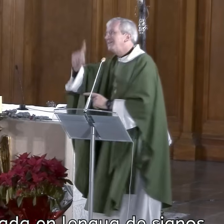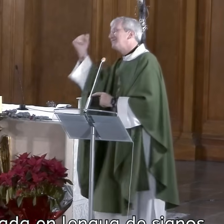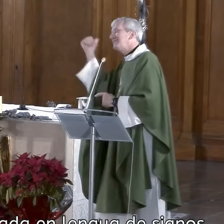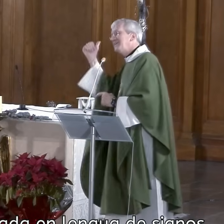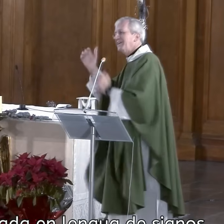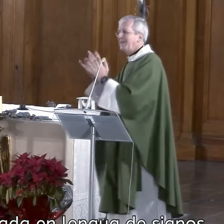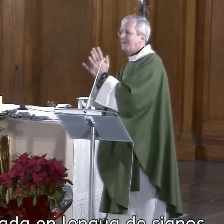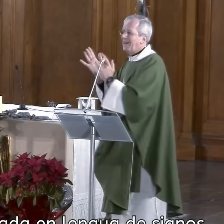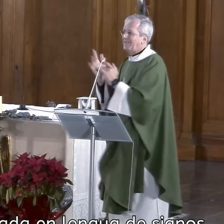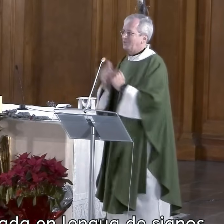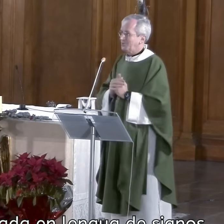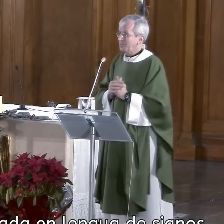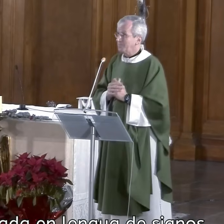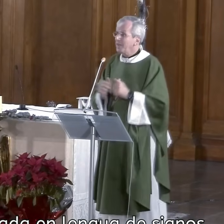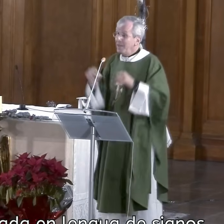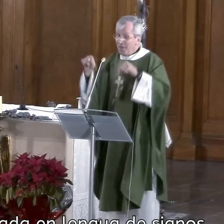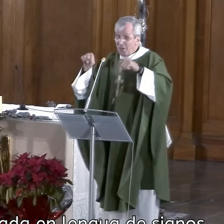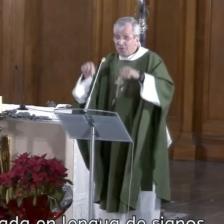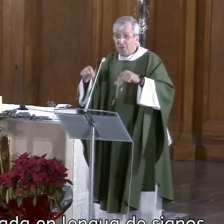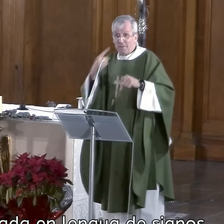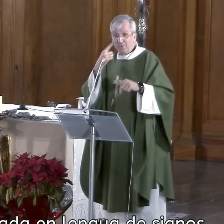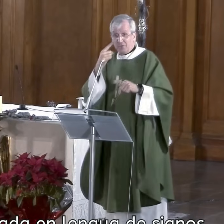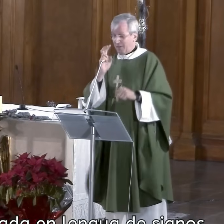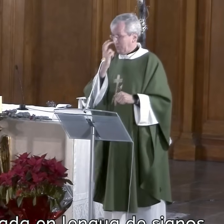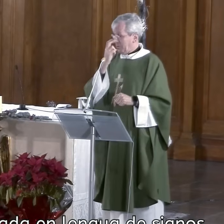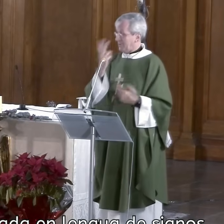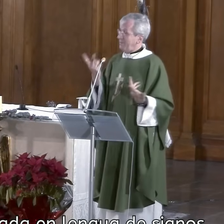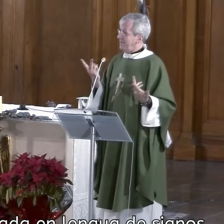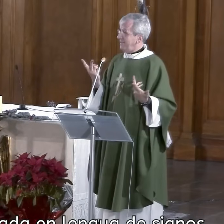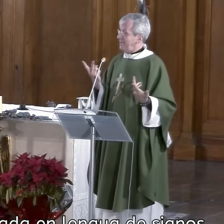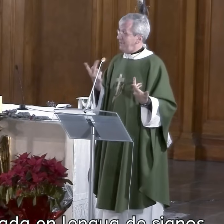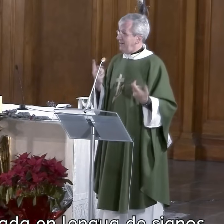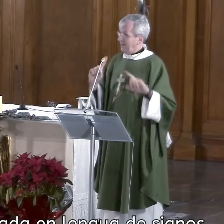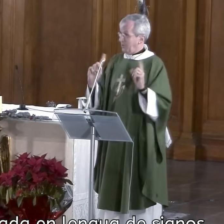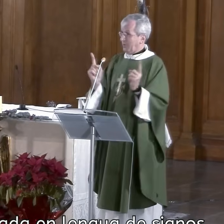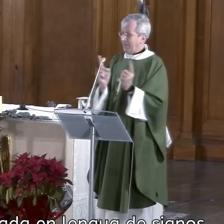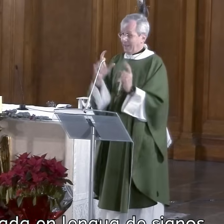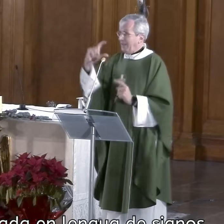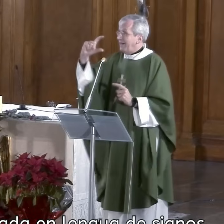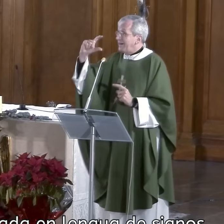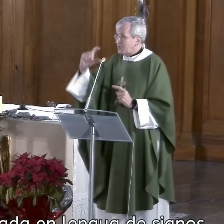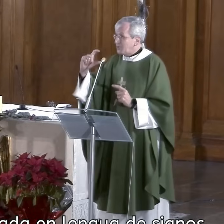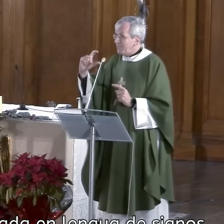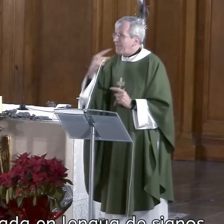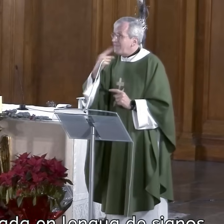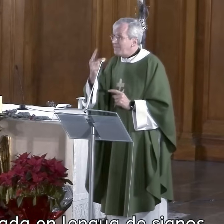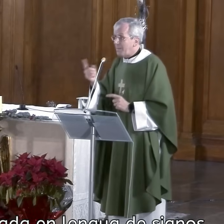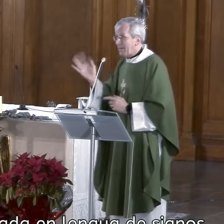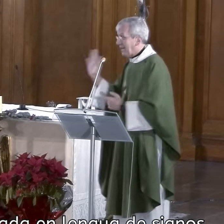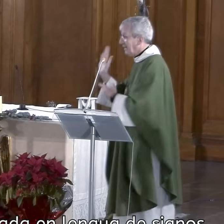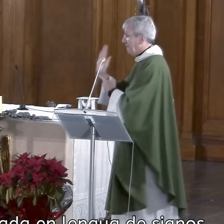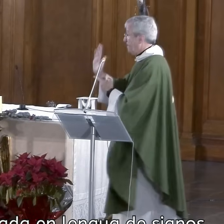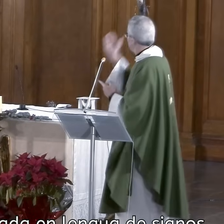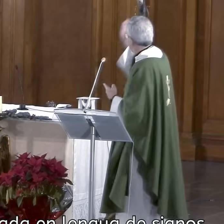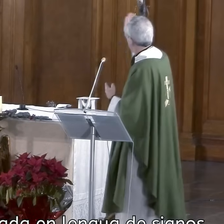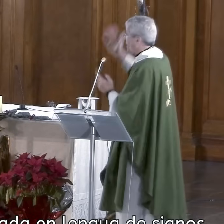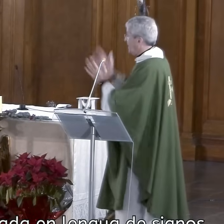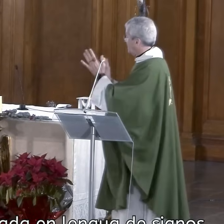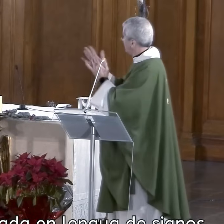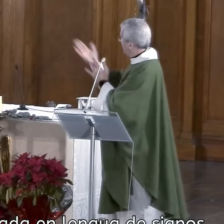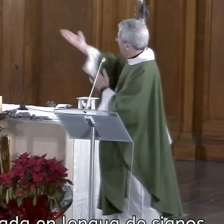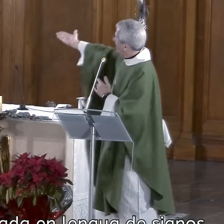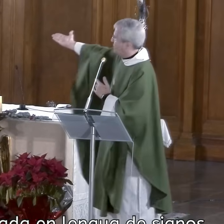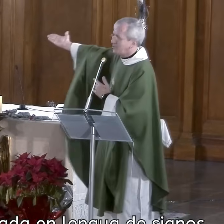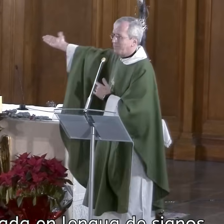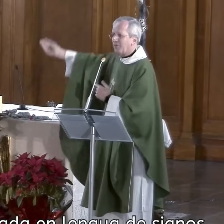Jesús, siguieran a Jesús. Y hoy vemos que, curiosamente, lo que resume y dice para